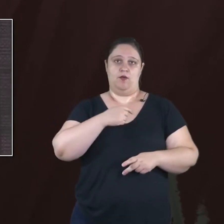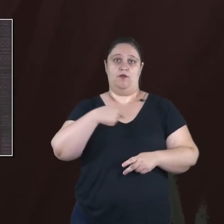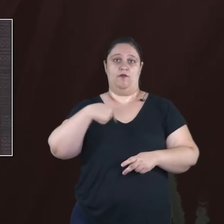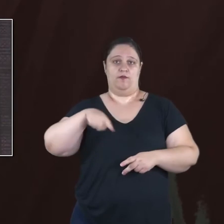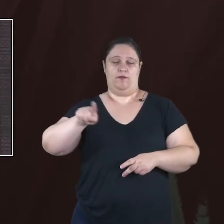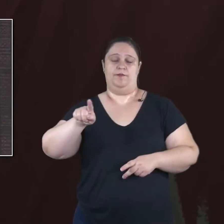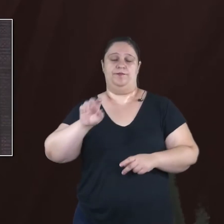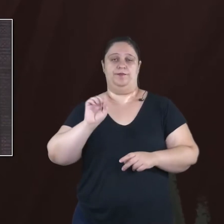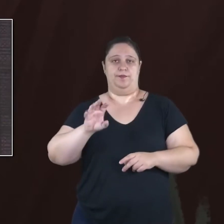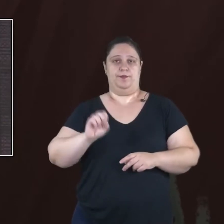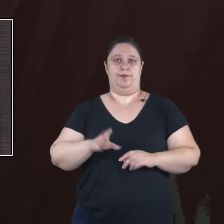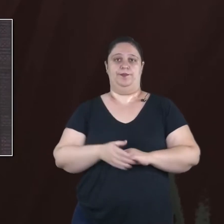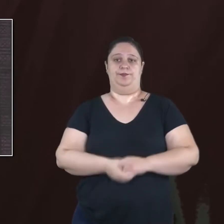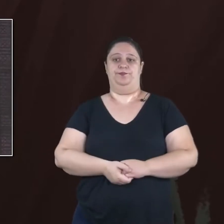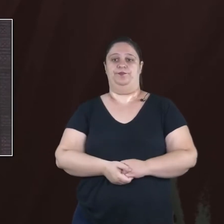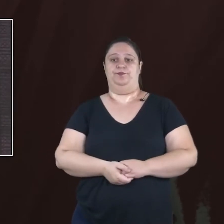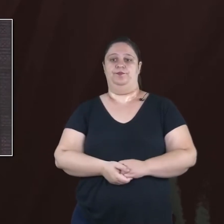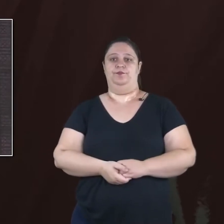de Paulo.